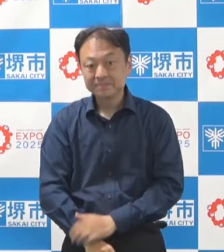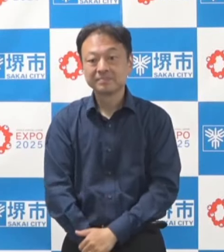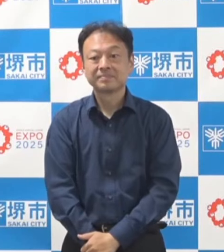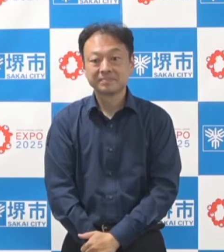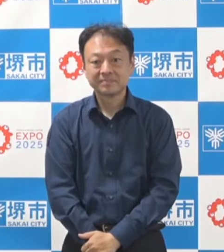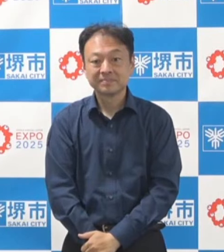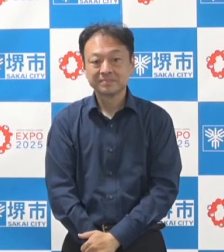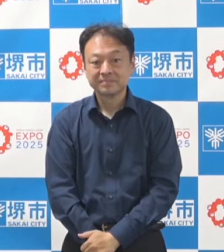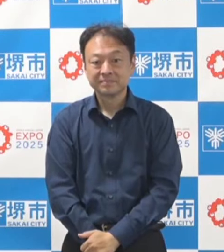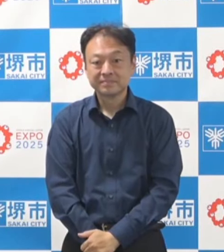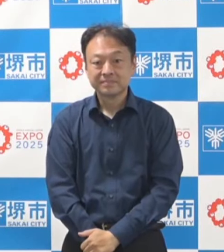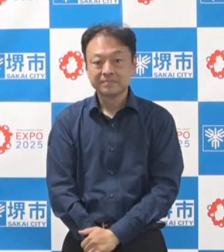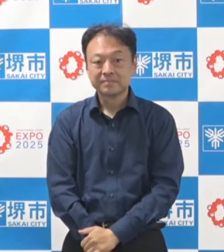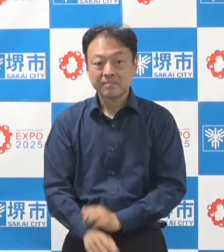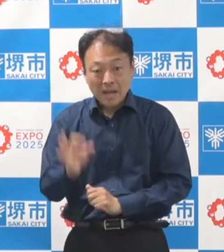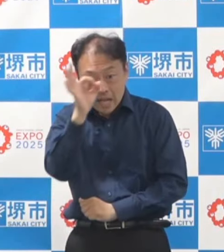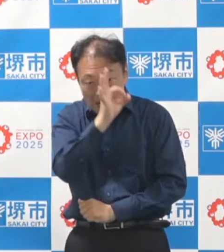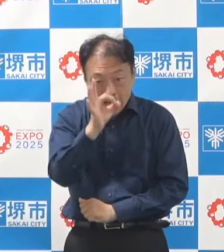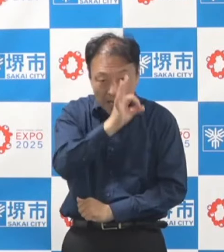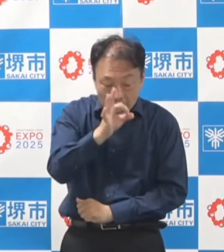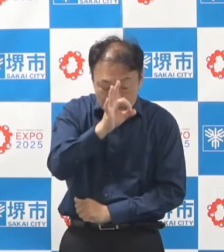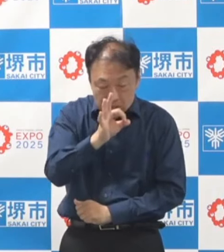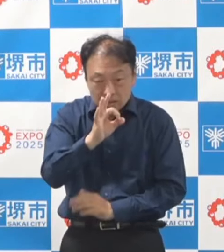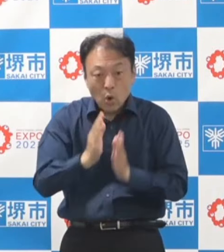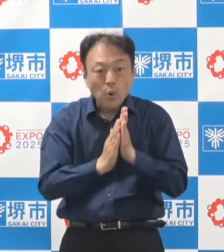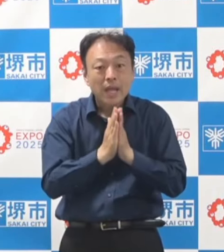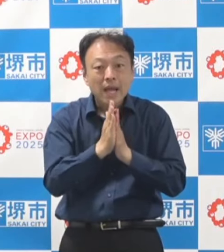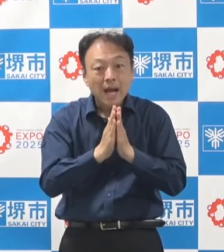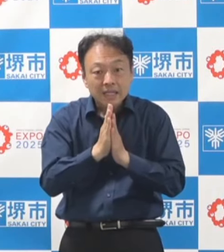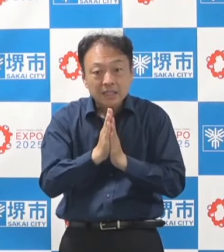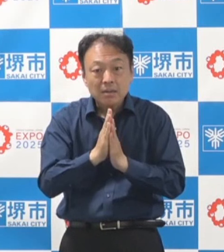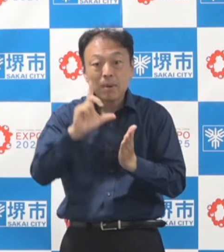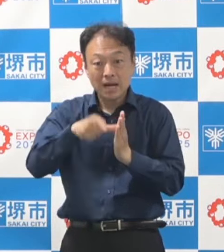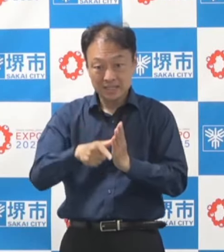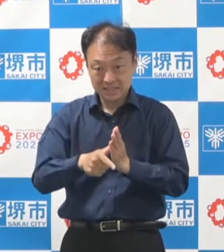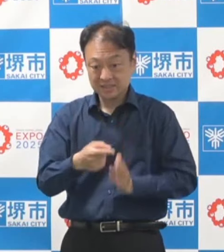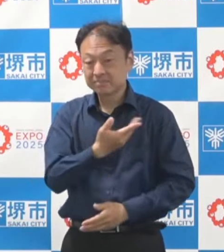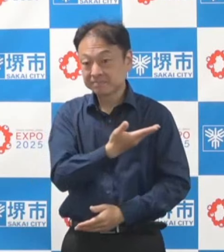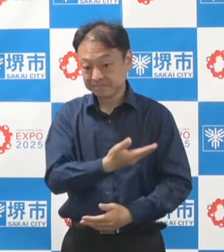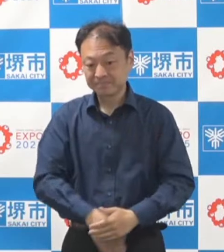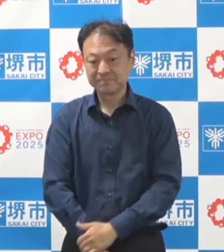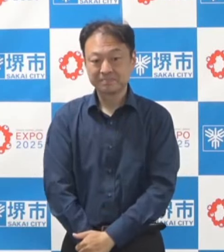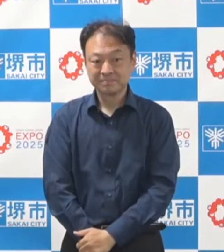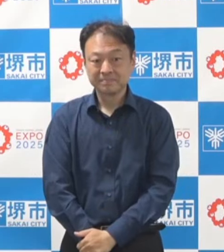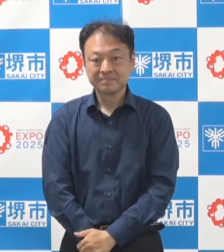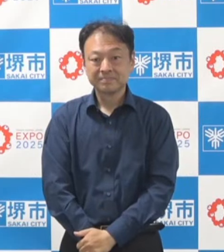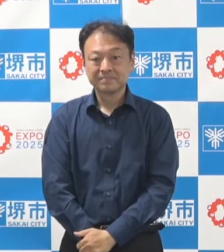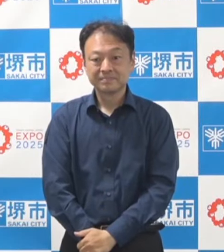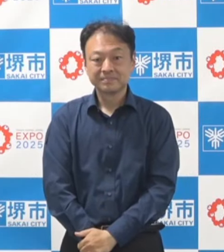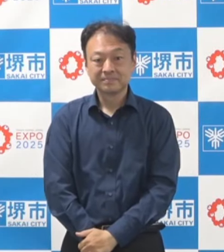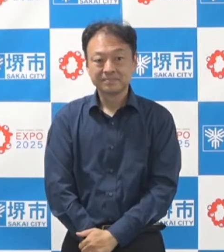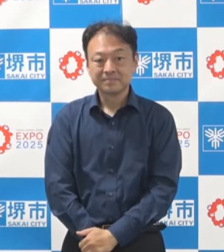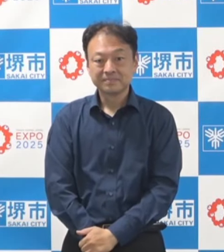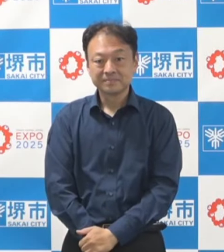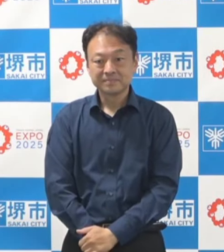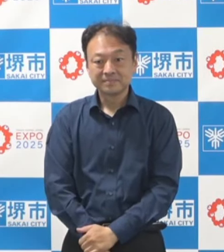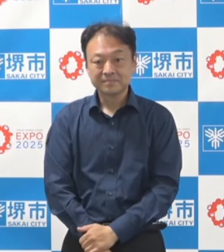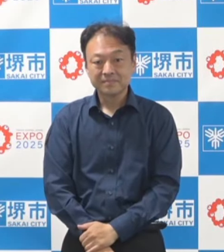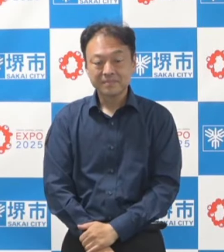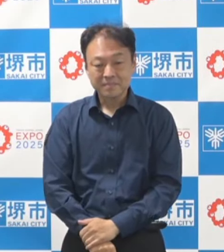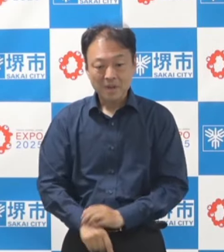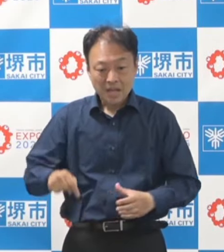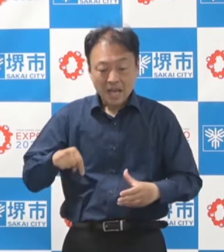捜索依頼をかけた際のアプリの画面のイメージです。配信する範囲はスマートフォンの